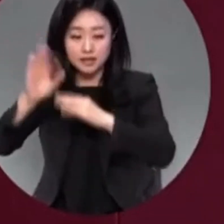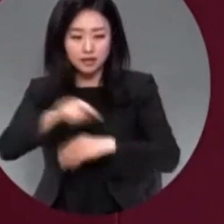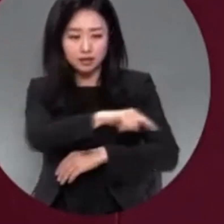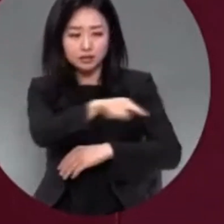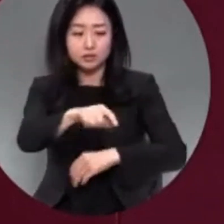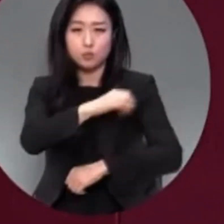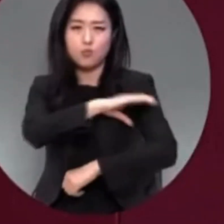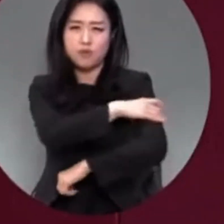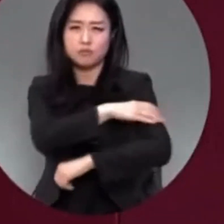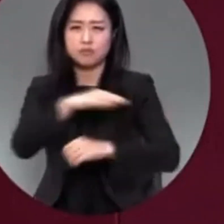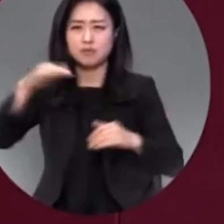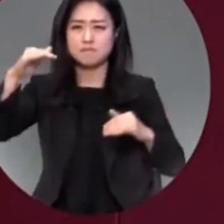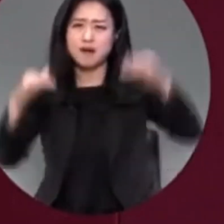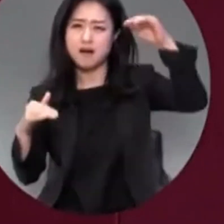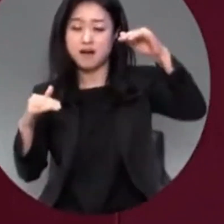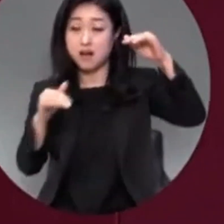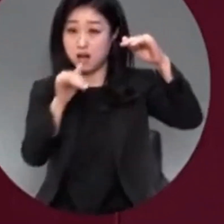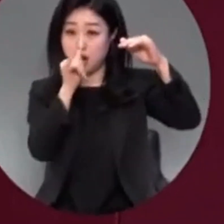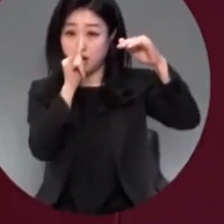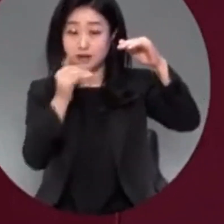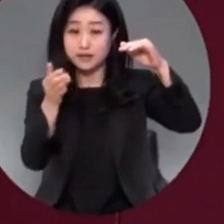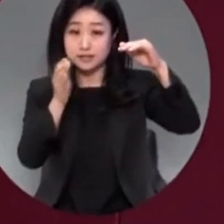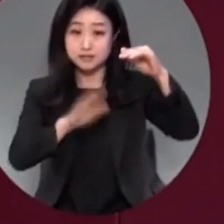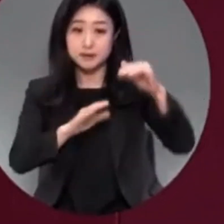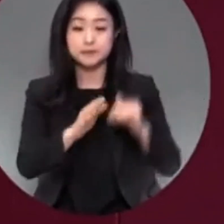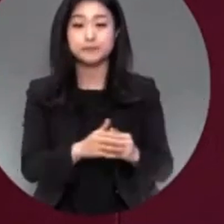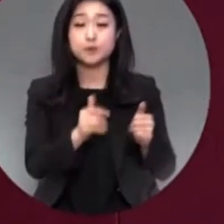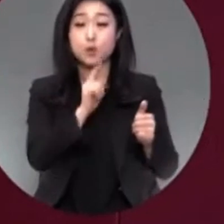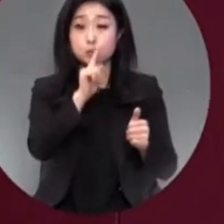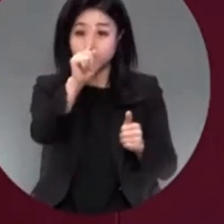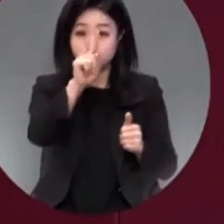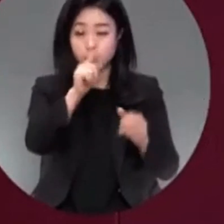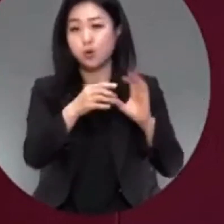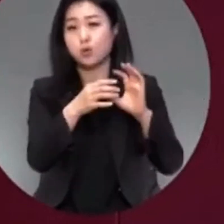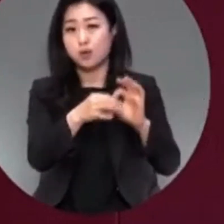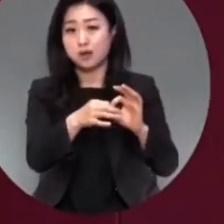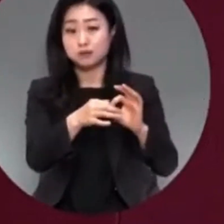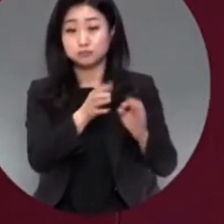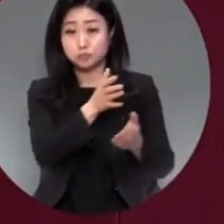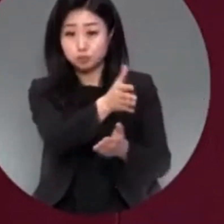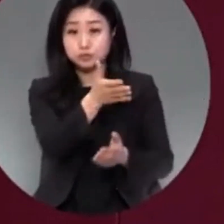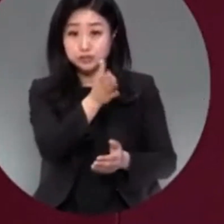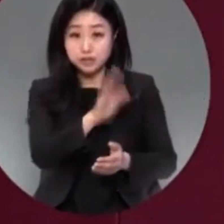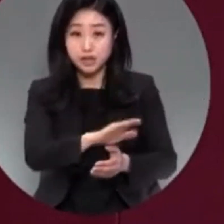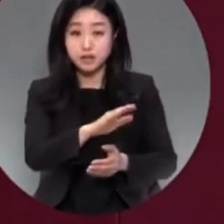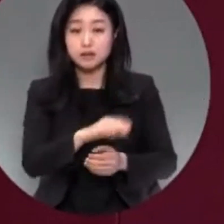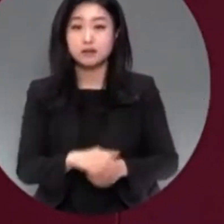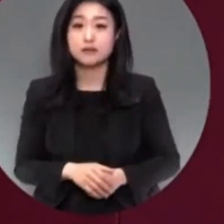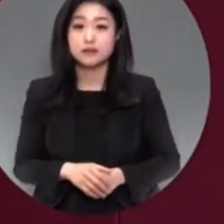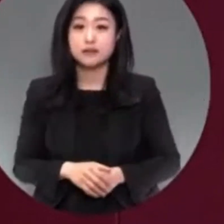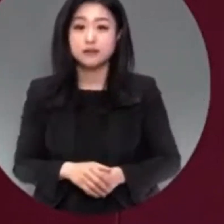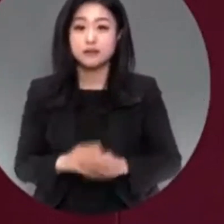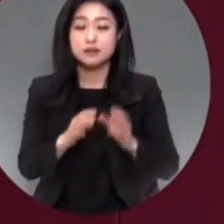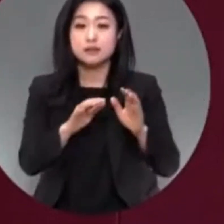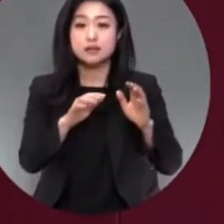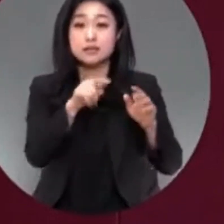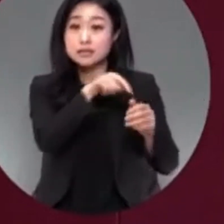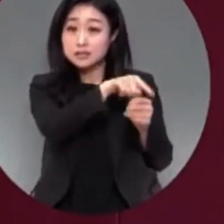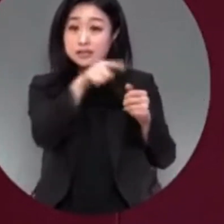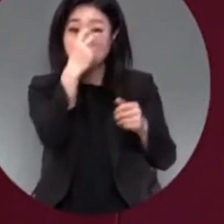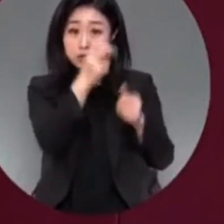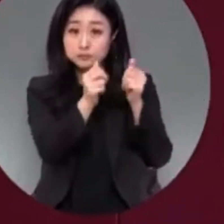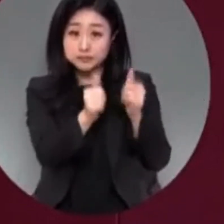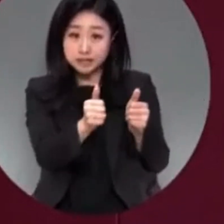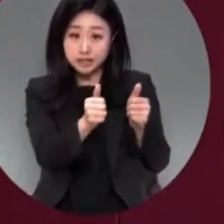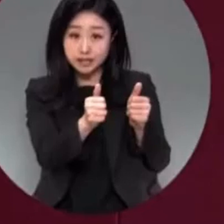막강한 권력기관으로 성장하였습니다. 하지만 공소기관이자 인권옹호기관인 검찰은 본래 수사기관을 견제하고 감시하는 기능을